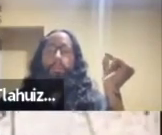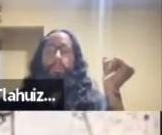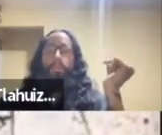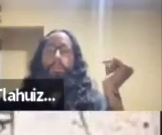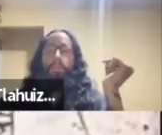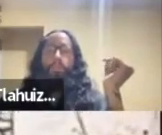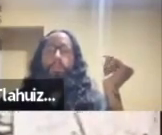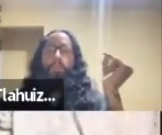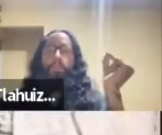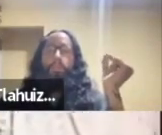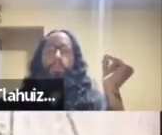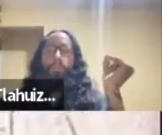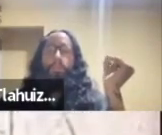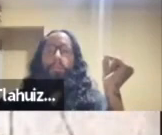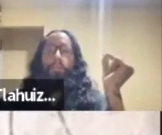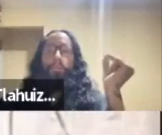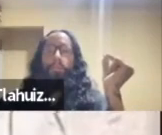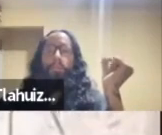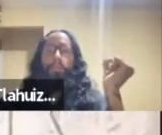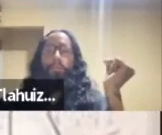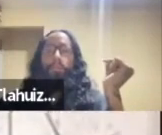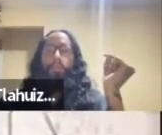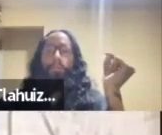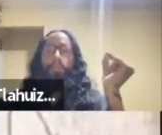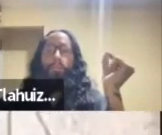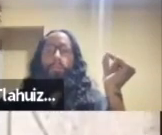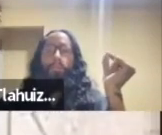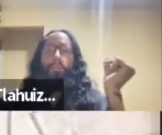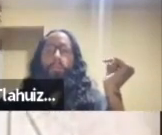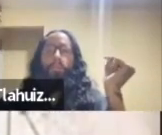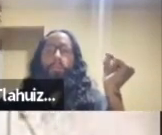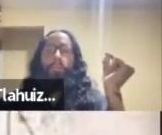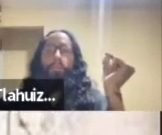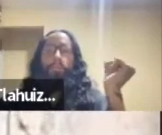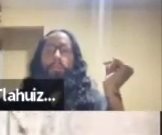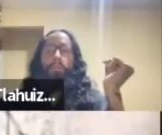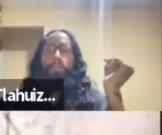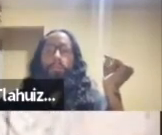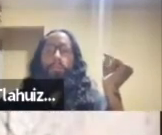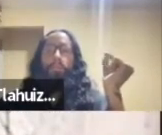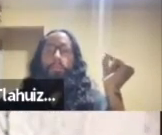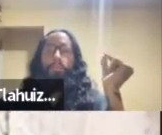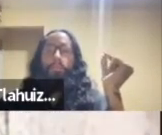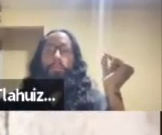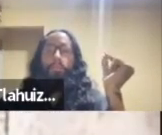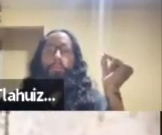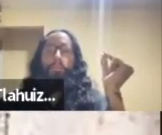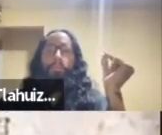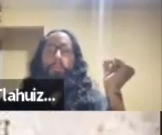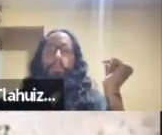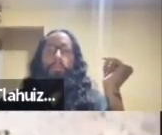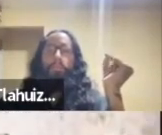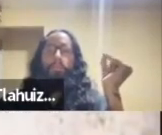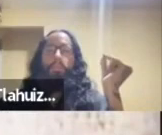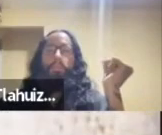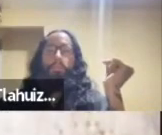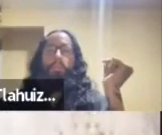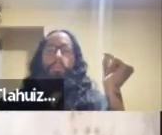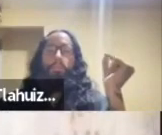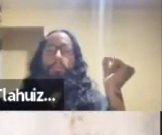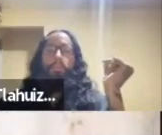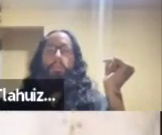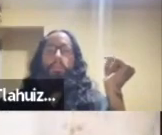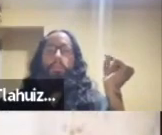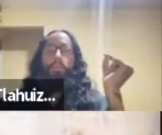después, Vitruvio un siglo antes de Cristo, Durero y Da Vinci en el Renacimiento,